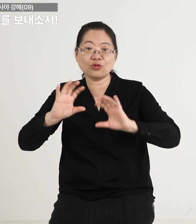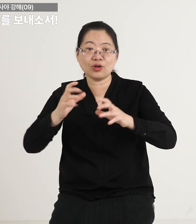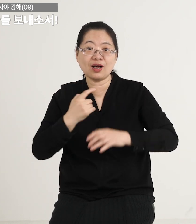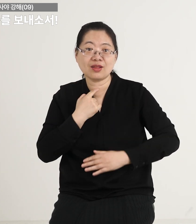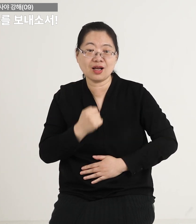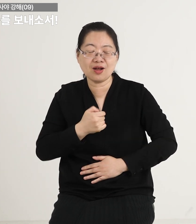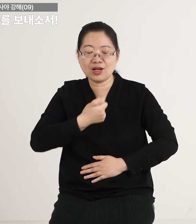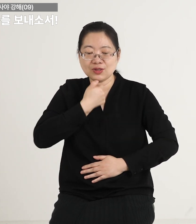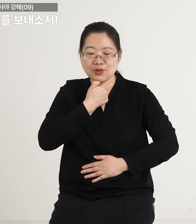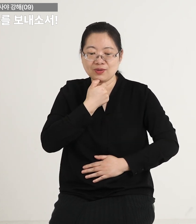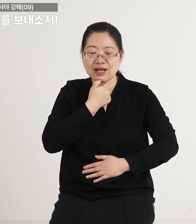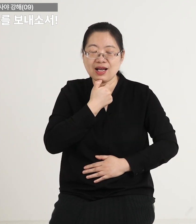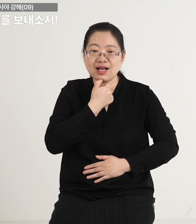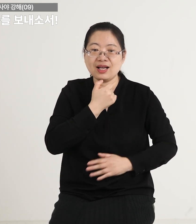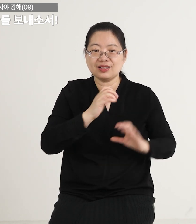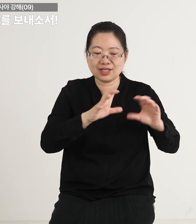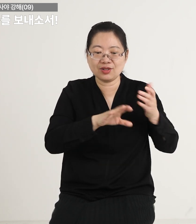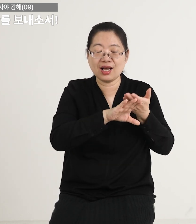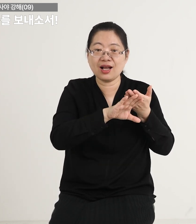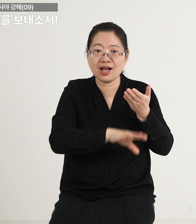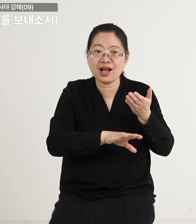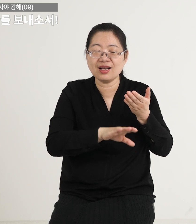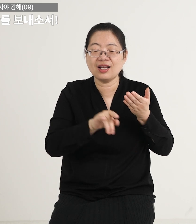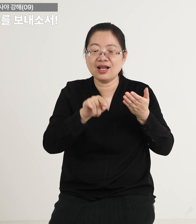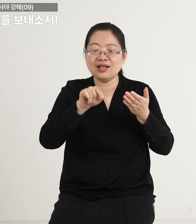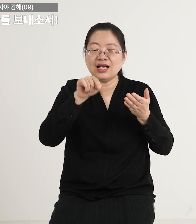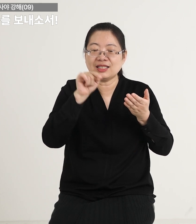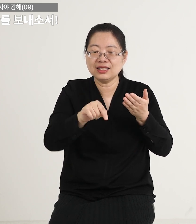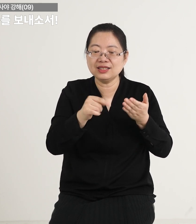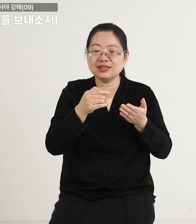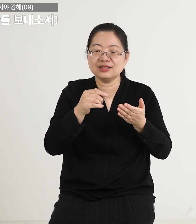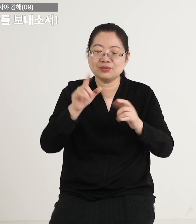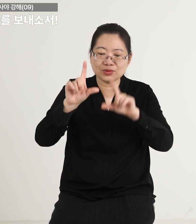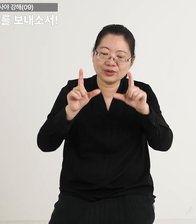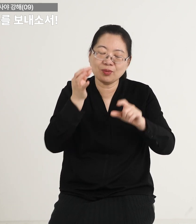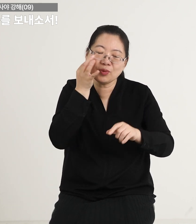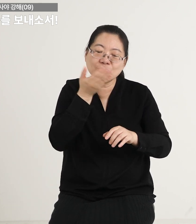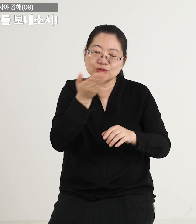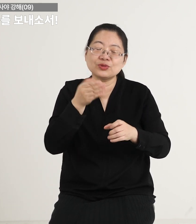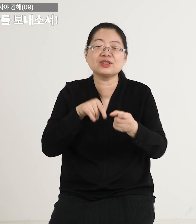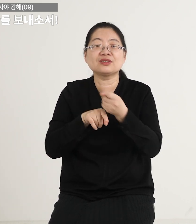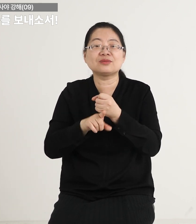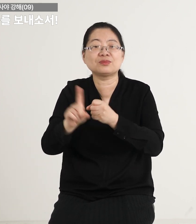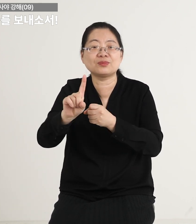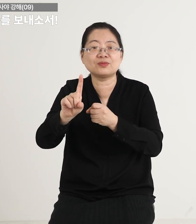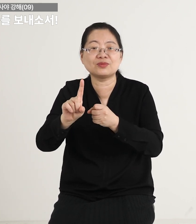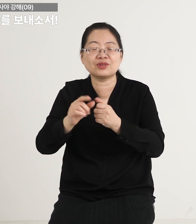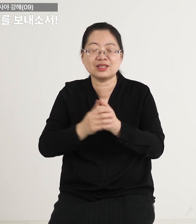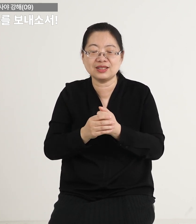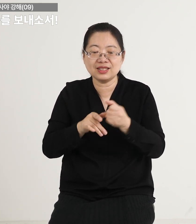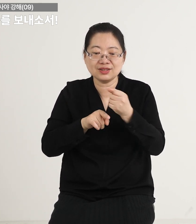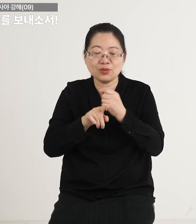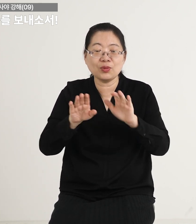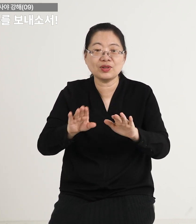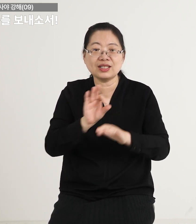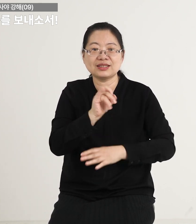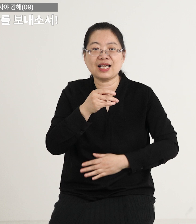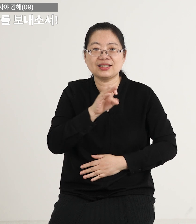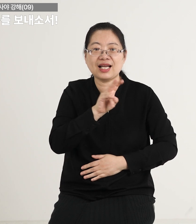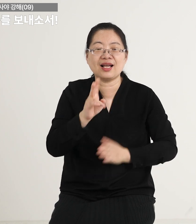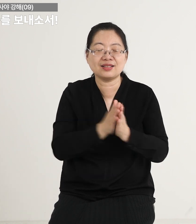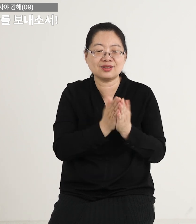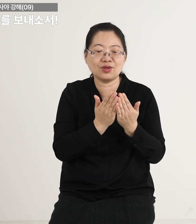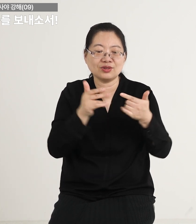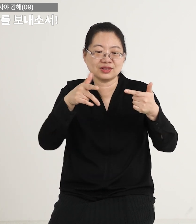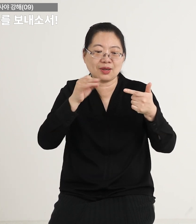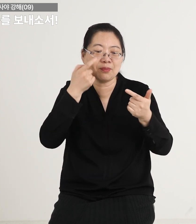권력국가였던 로마 제국하에 그 그림을 보여주는 이유가 뭘까요? 오늘 그 이유를 오늘 이사야서 6장에서